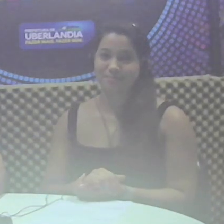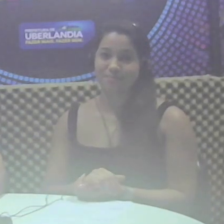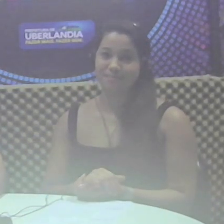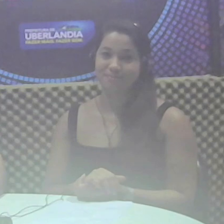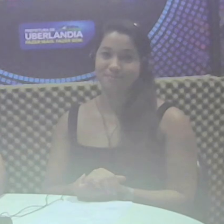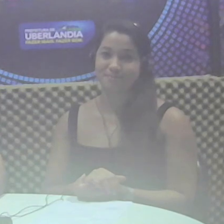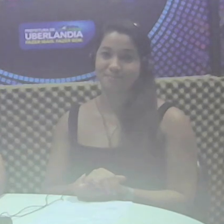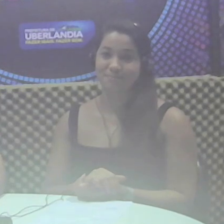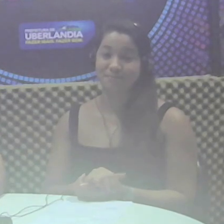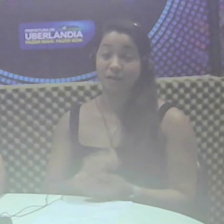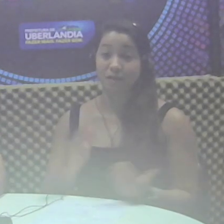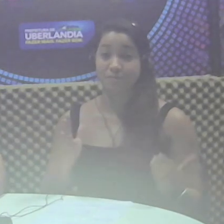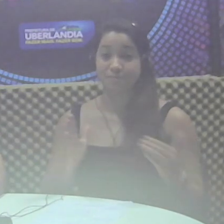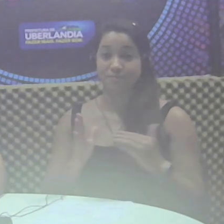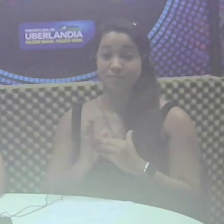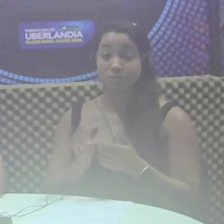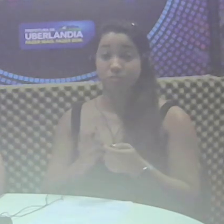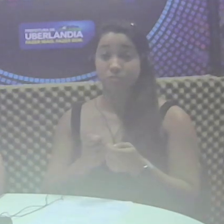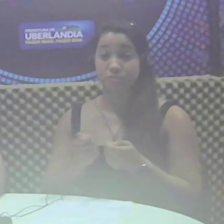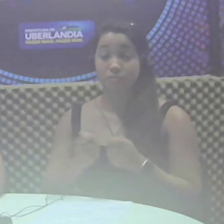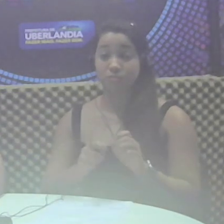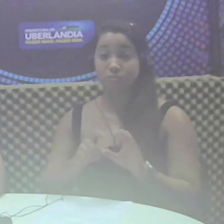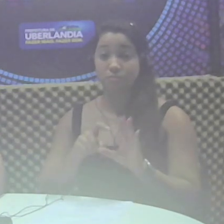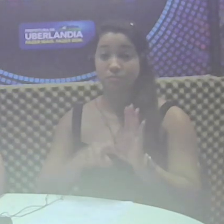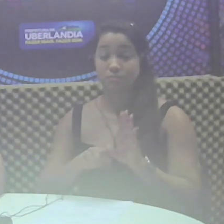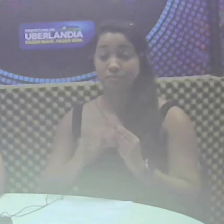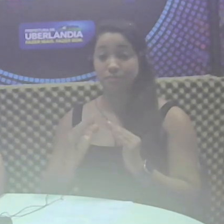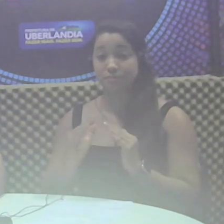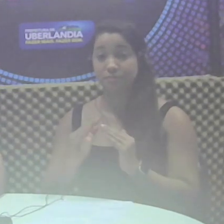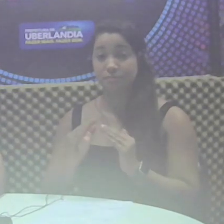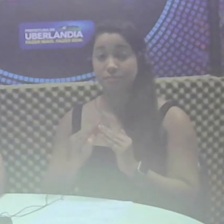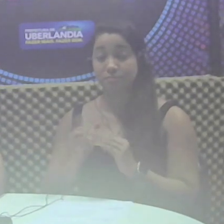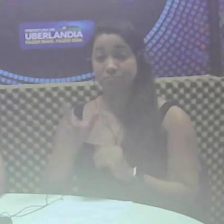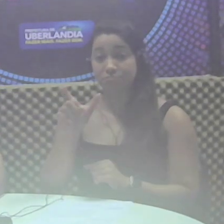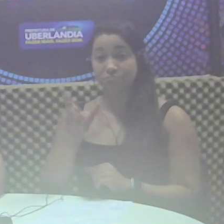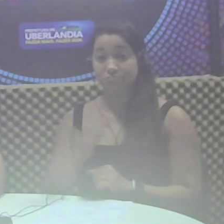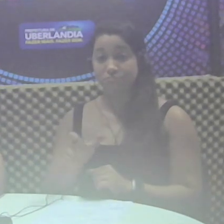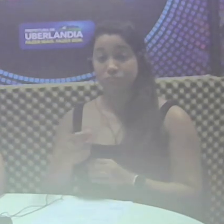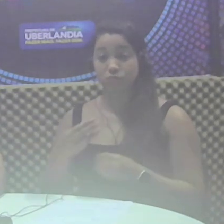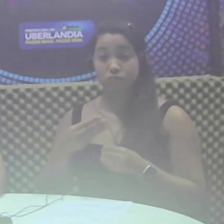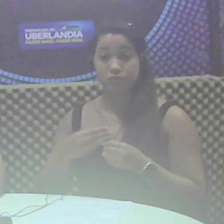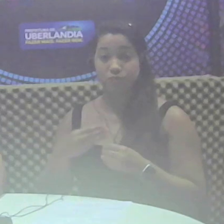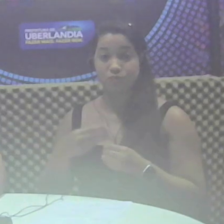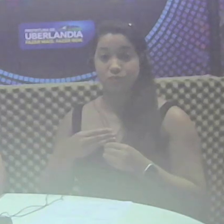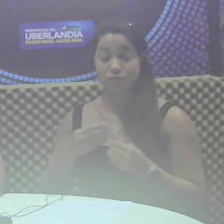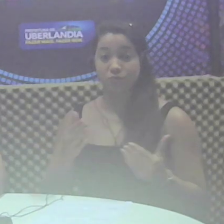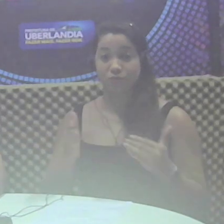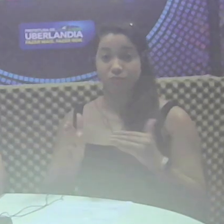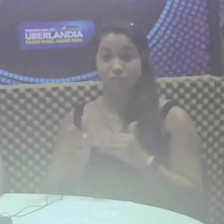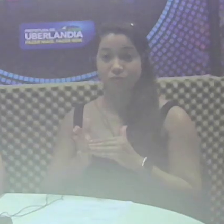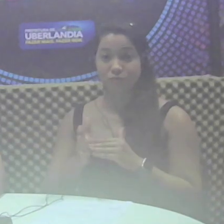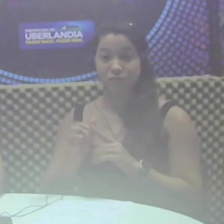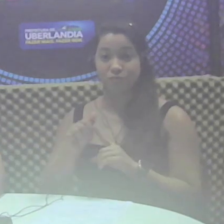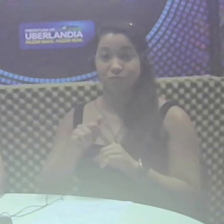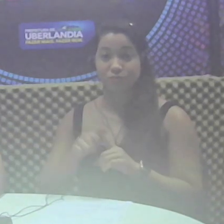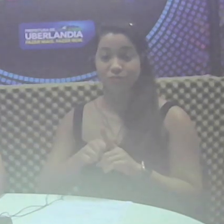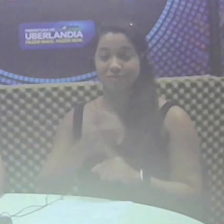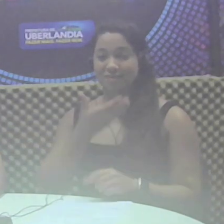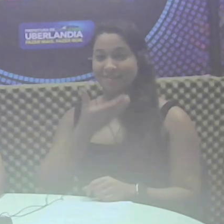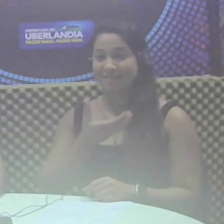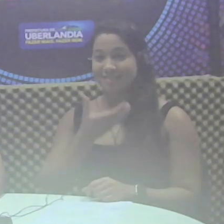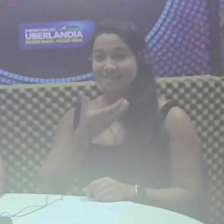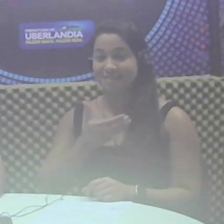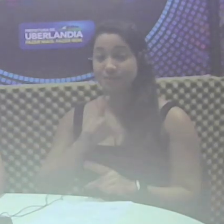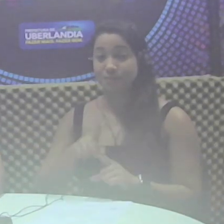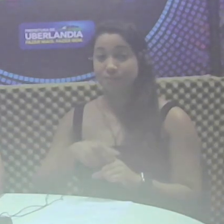O prazo para a renegociação de débitos habitacionais do contribuinte com o município foi estendido até o mês de dezembro. Além disso,